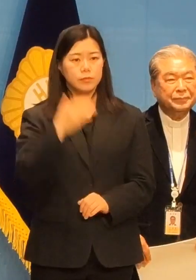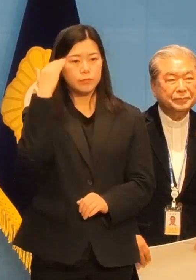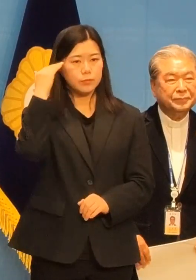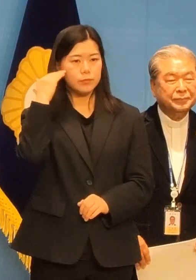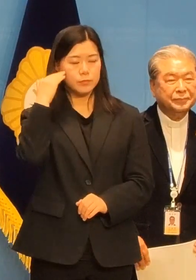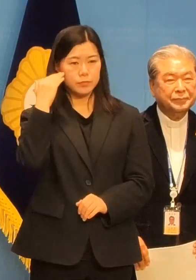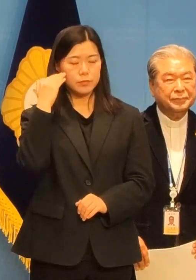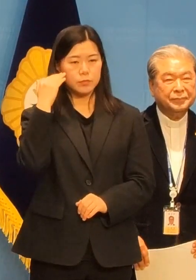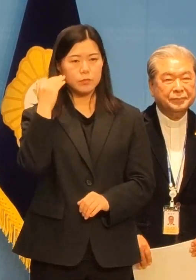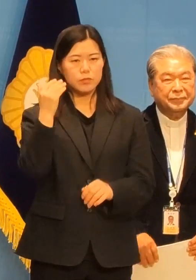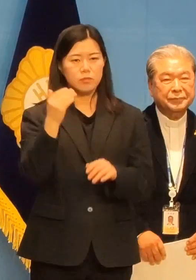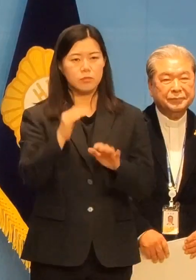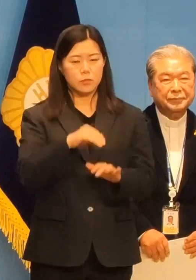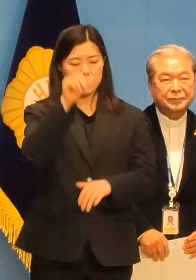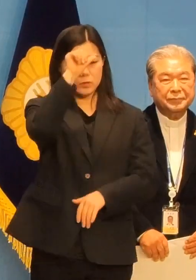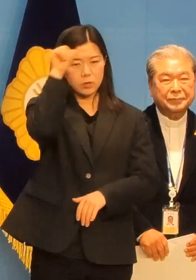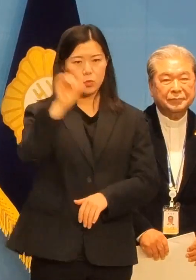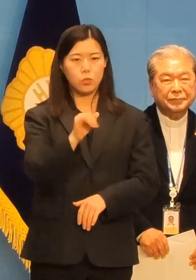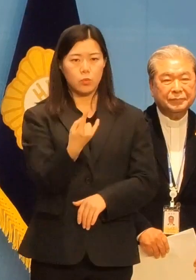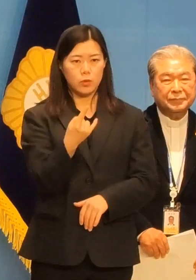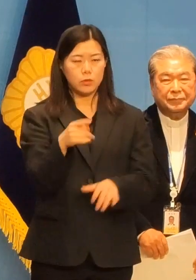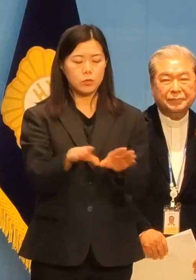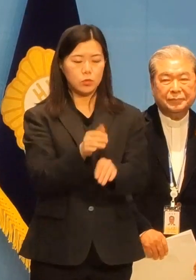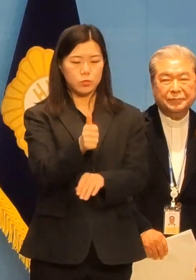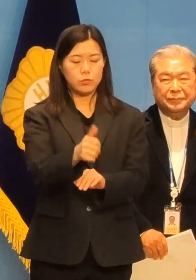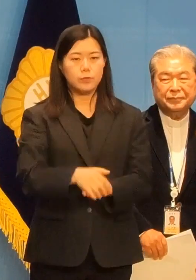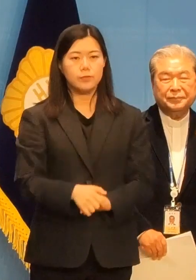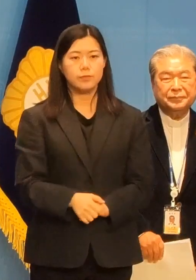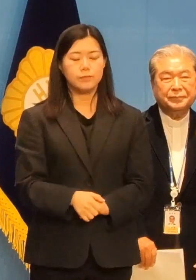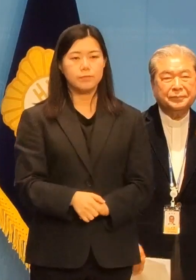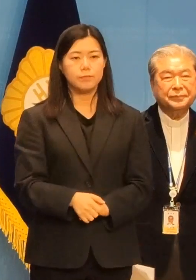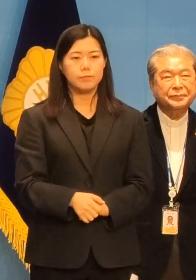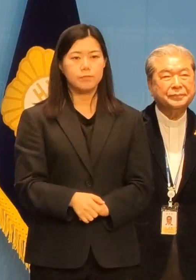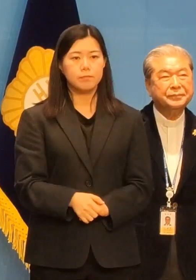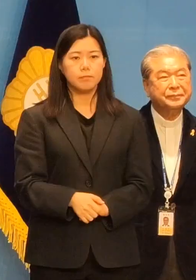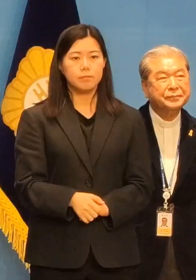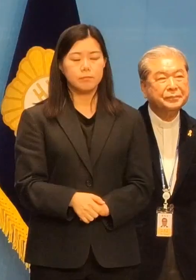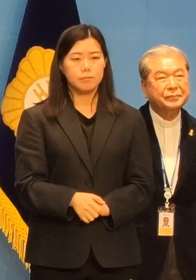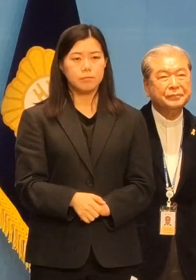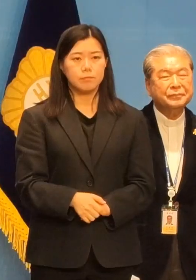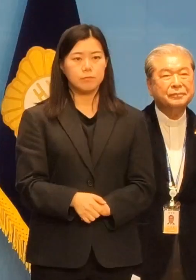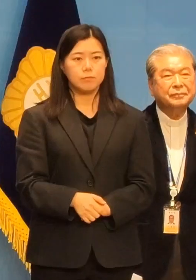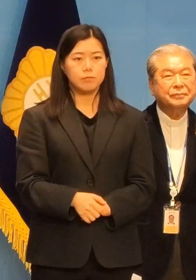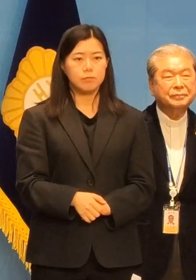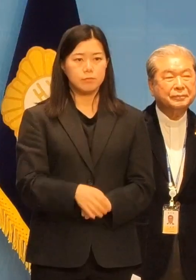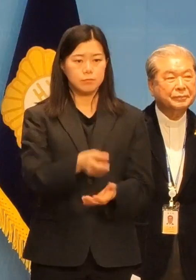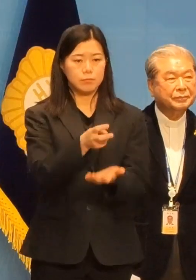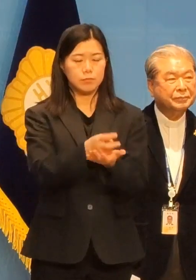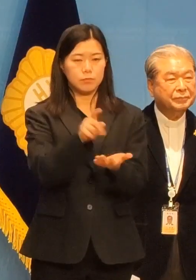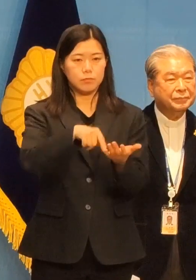한국기독교 장로회 총무이신 김상근 목사님 함께하고 계십니다. 그리고 법무법인